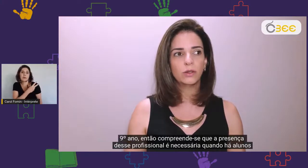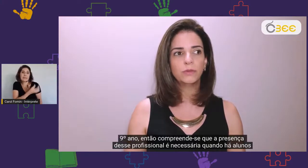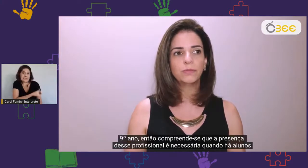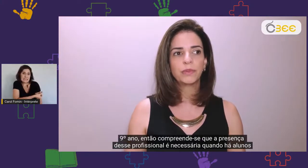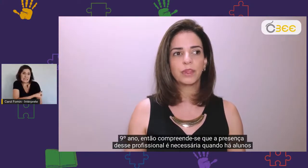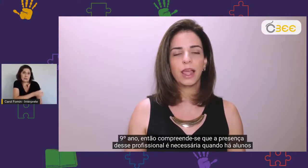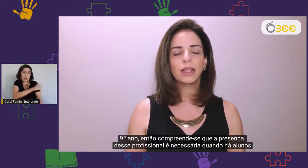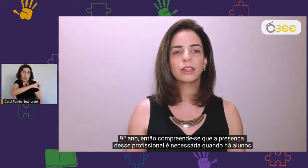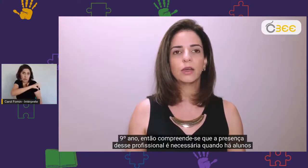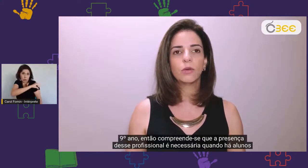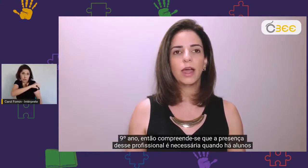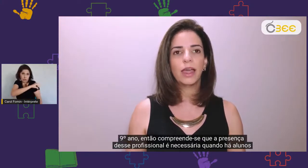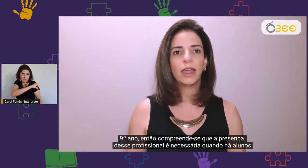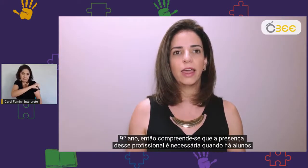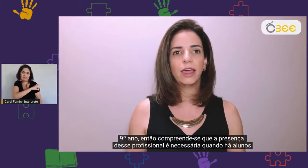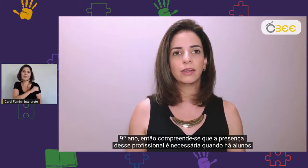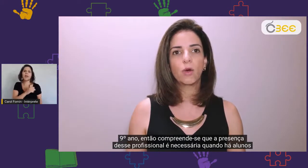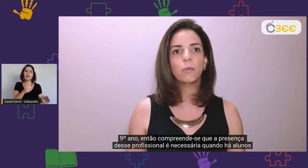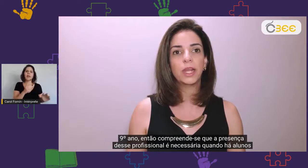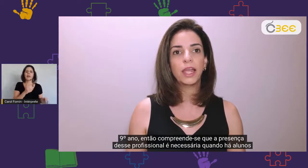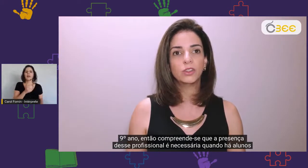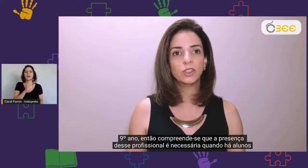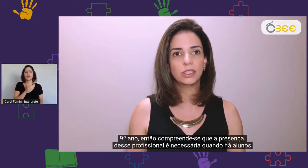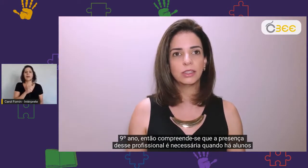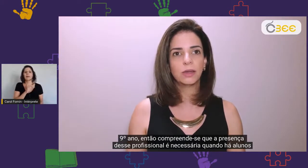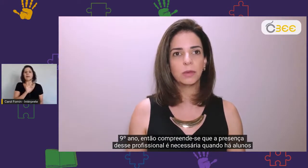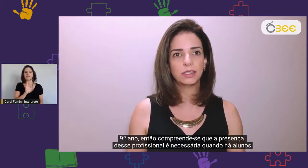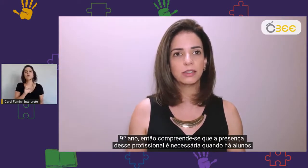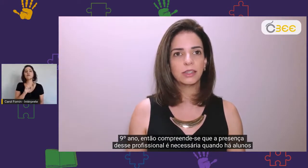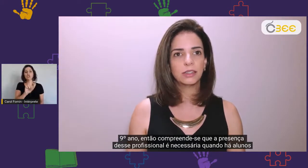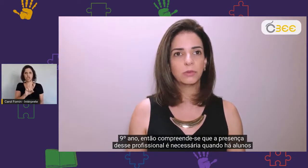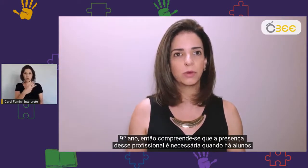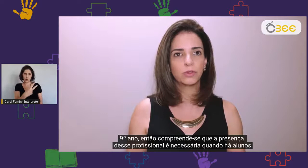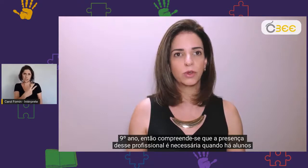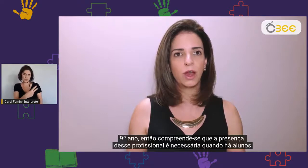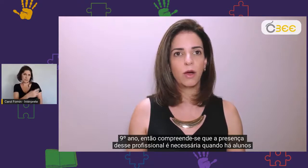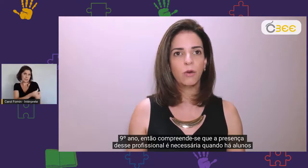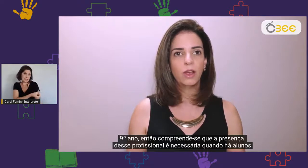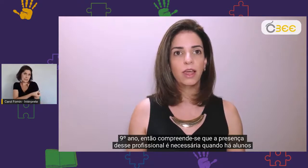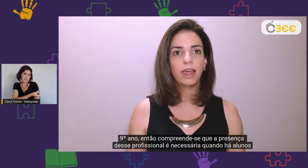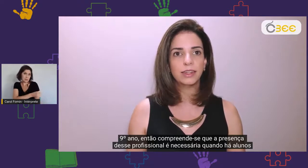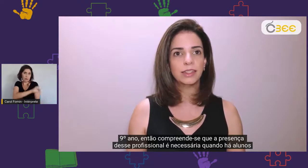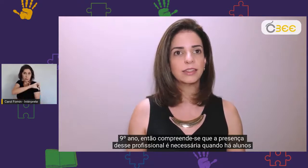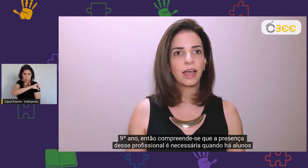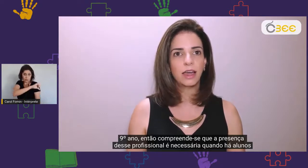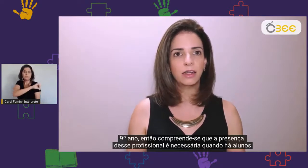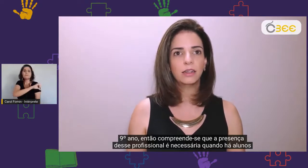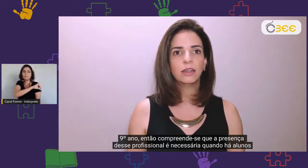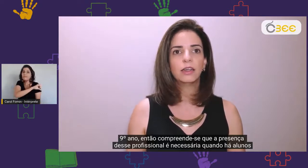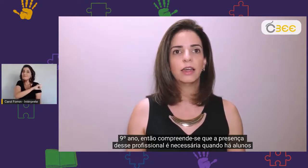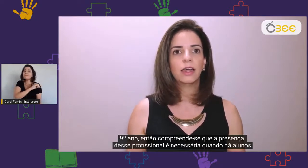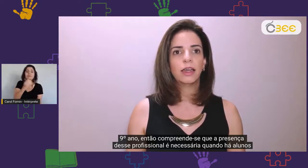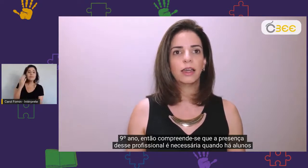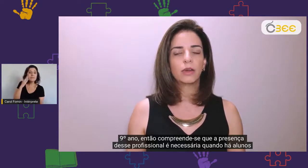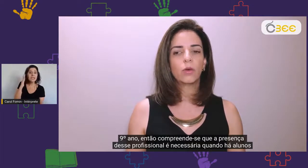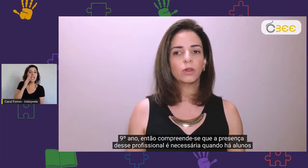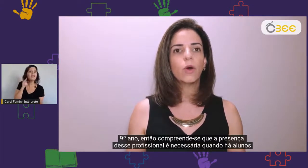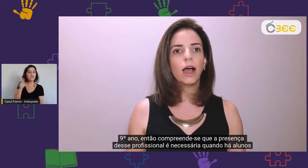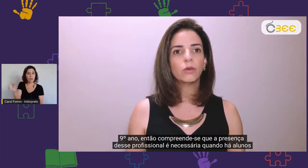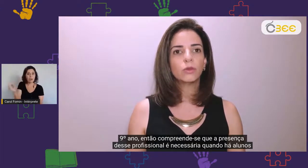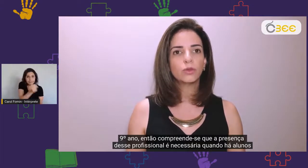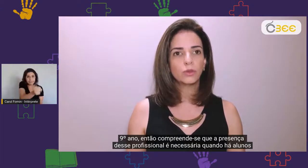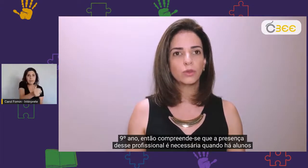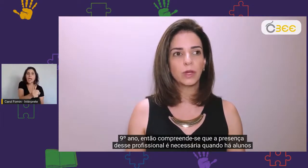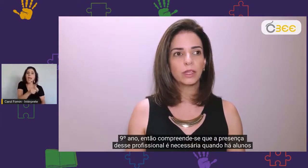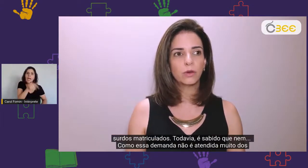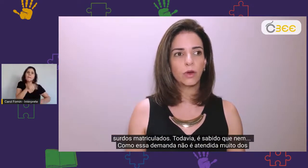9º ano, né? Então, compreende-se que a presença desse profissional é necessária quando